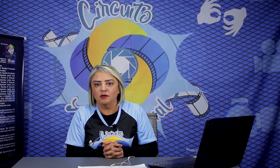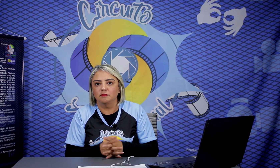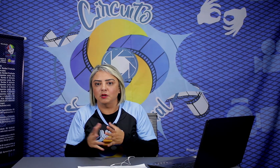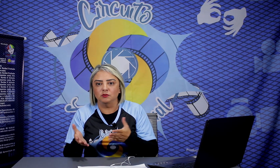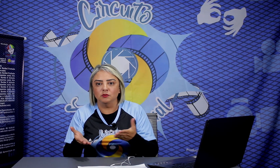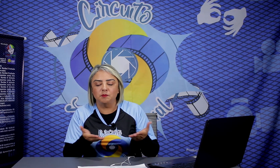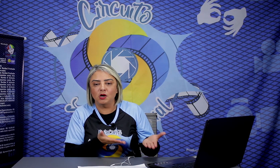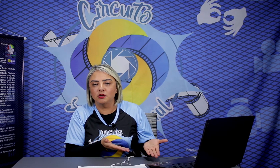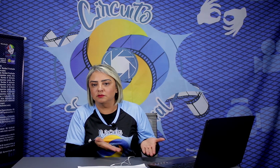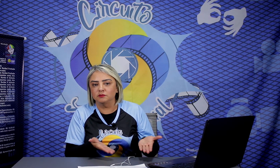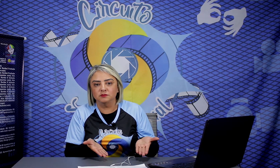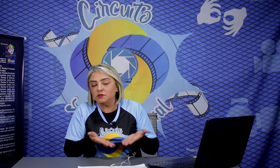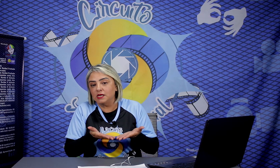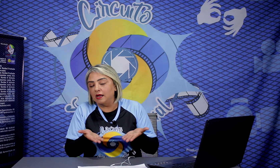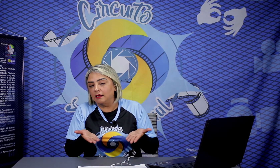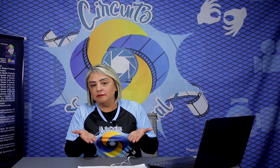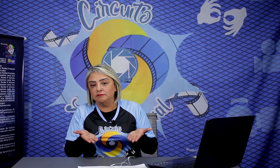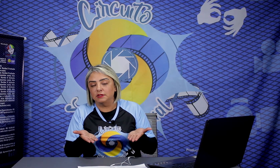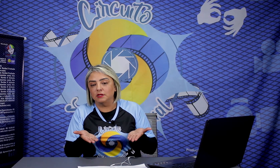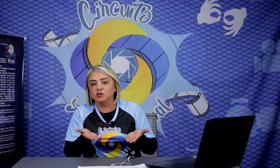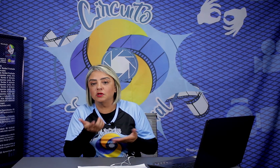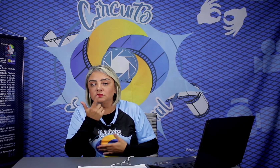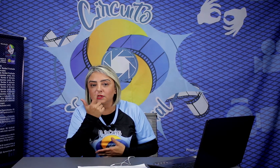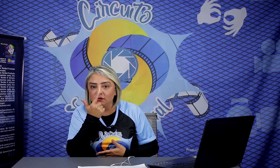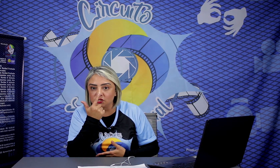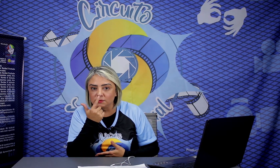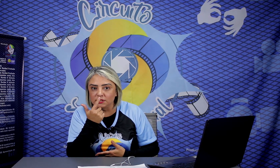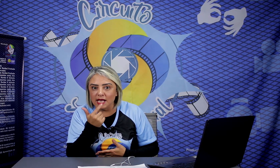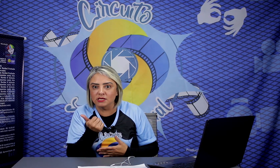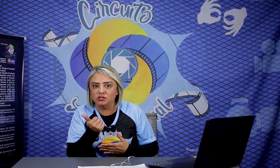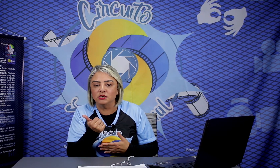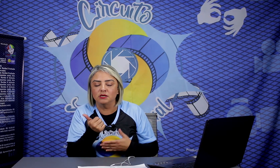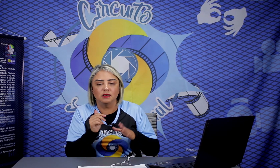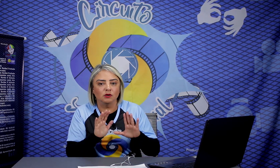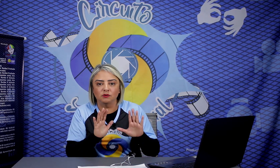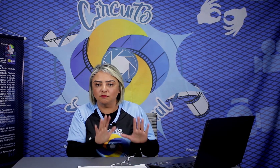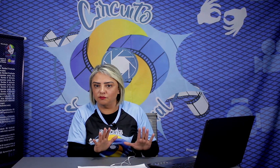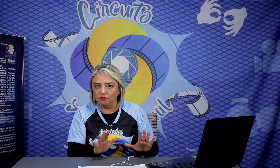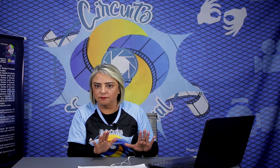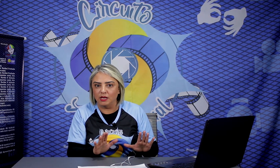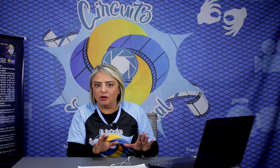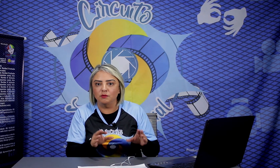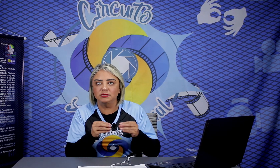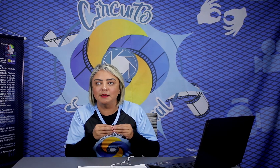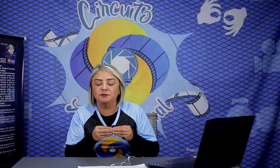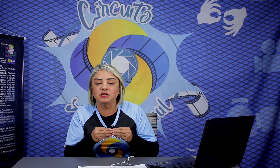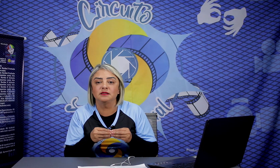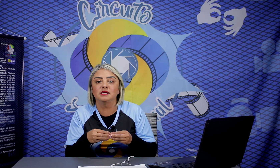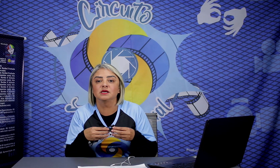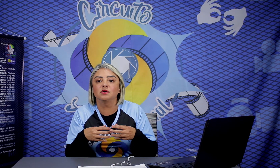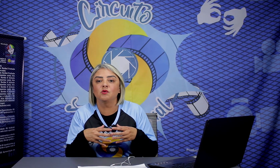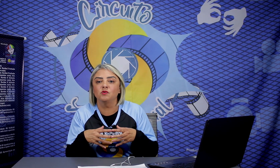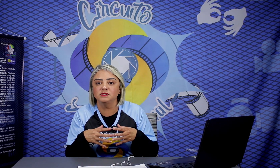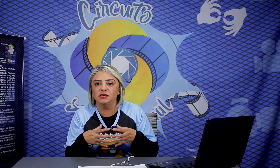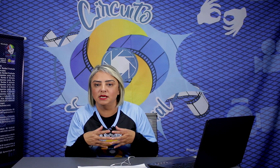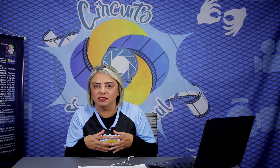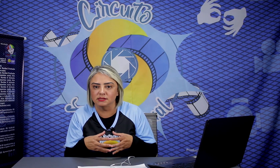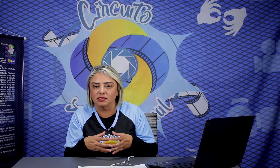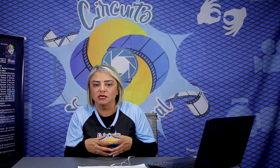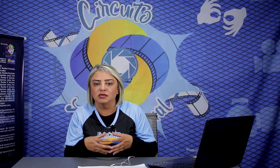Eu não sei. Então, se eu não tenho intimidade, eu não vou. O intérprete tem que ter essa consciência. Não